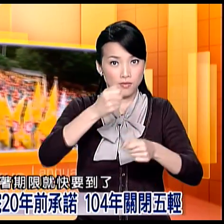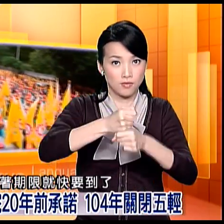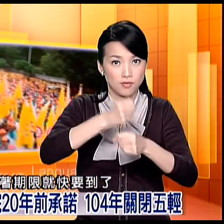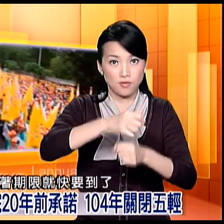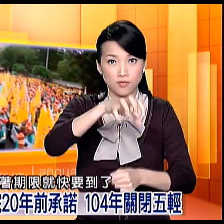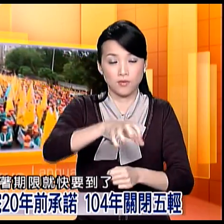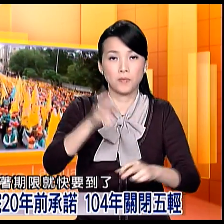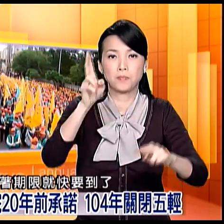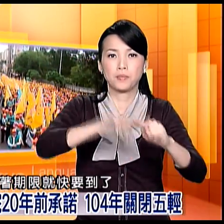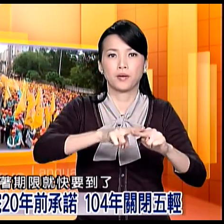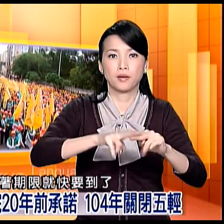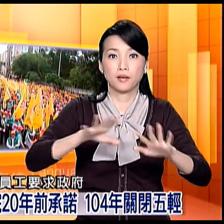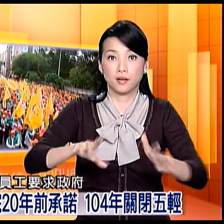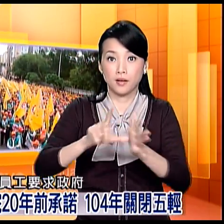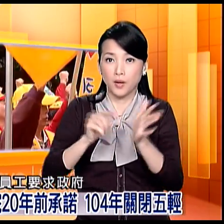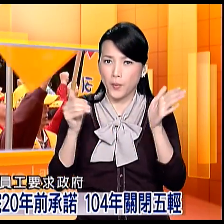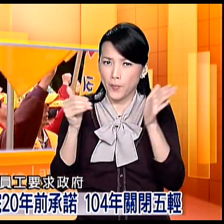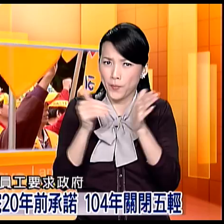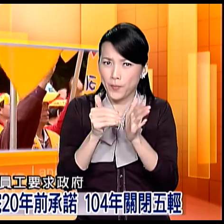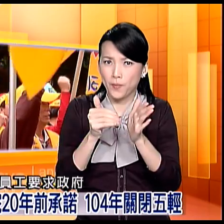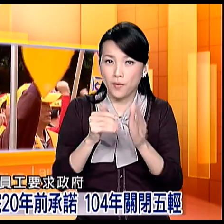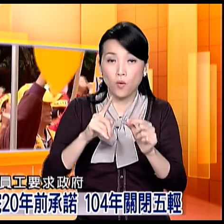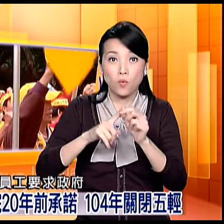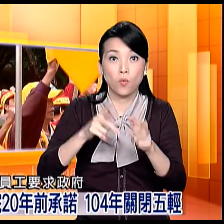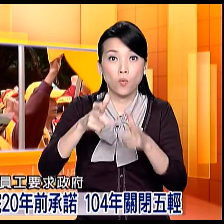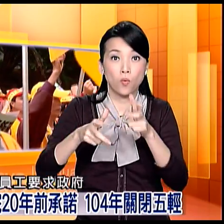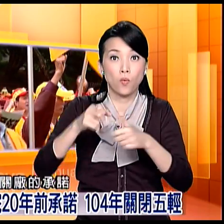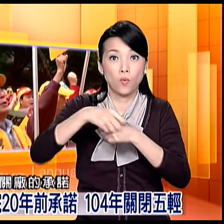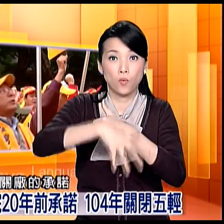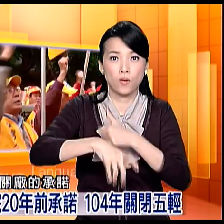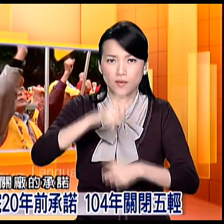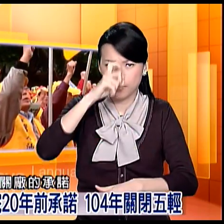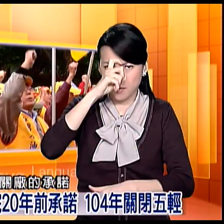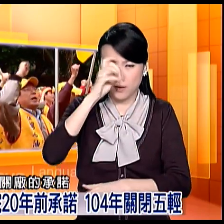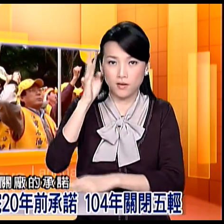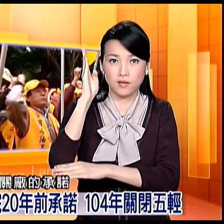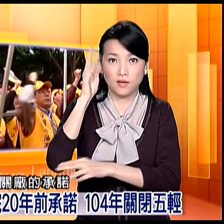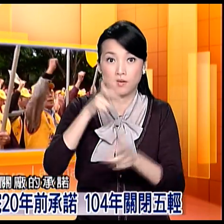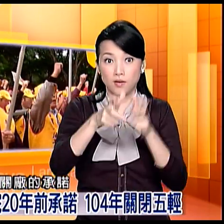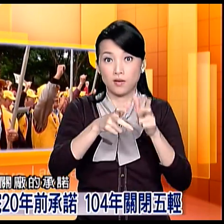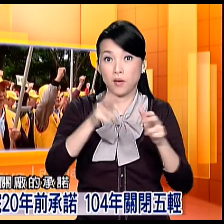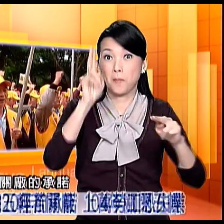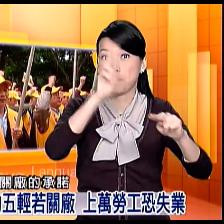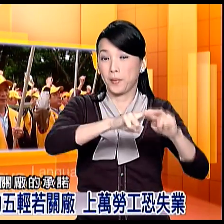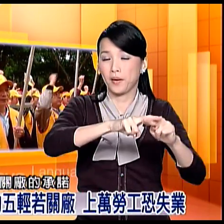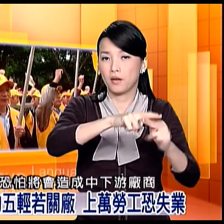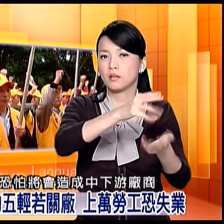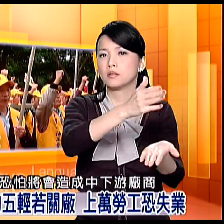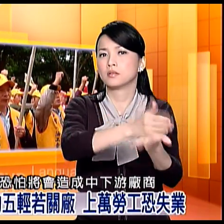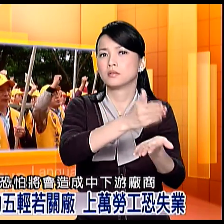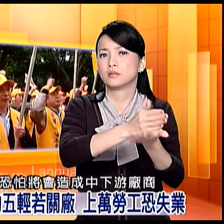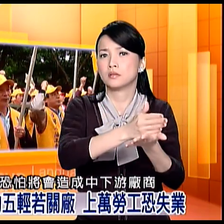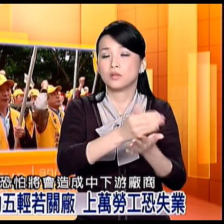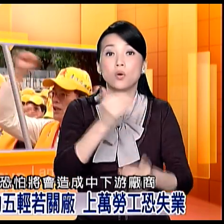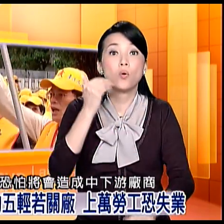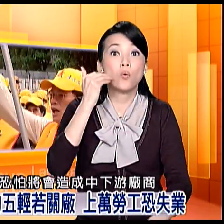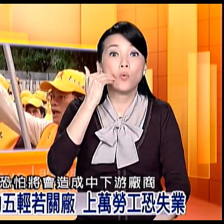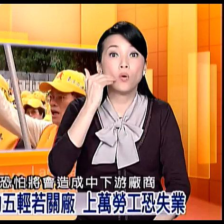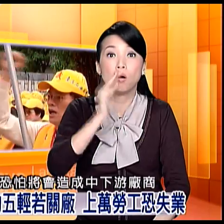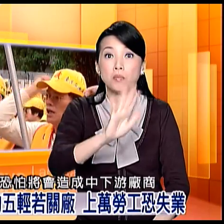限就快要到了，中油员工要求政府撤销关厂的承诺，否则恐怕将会造成中